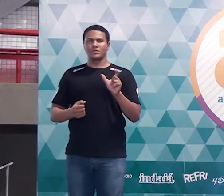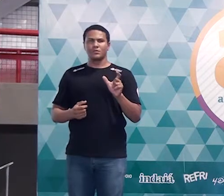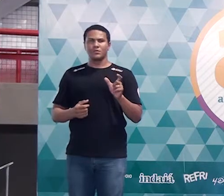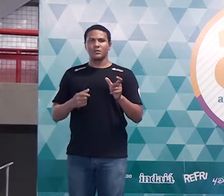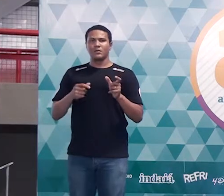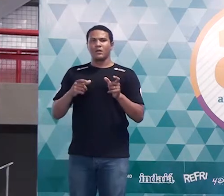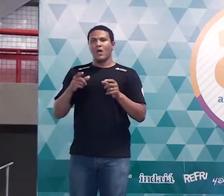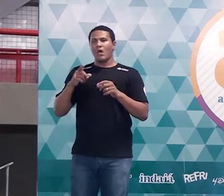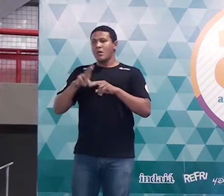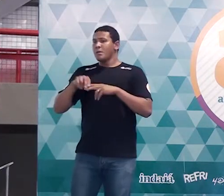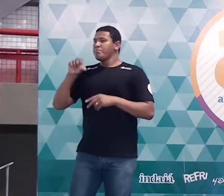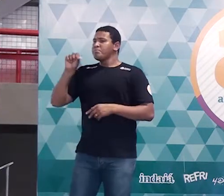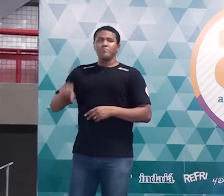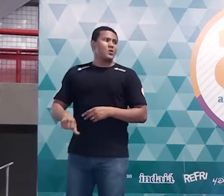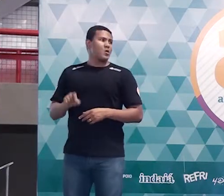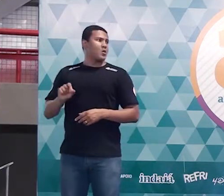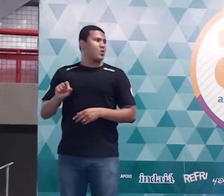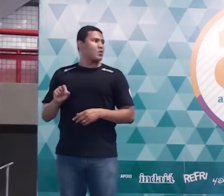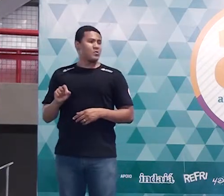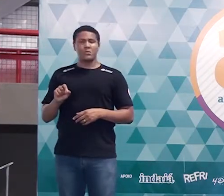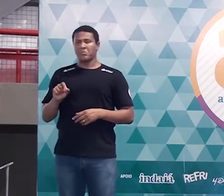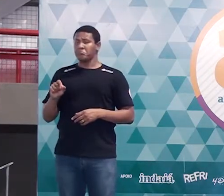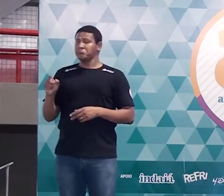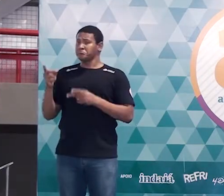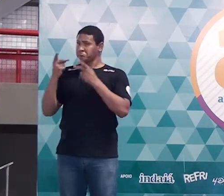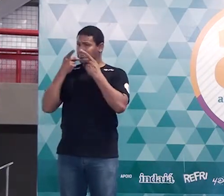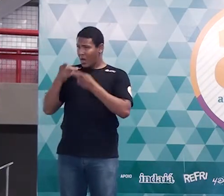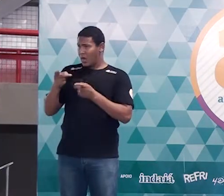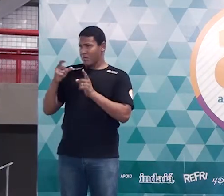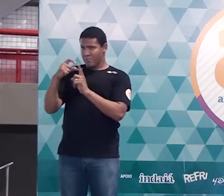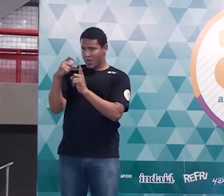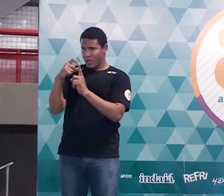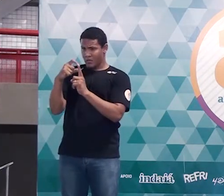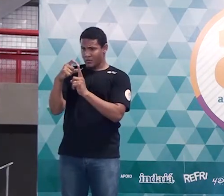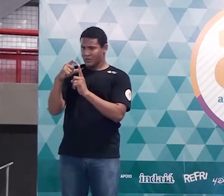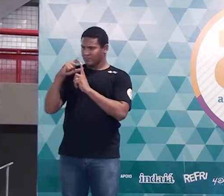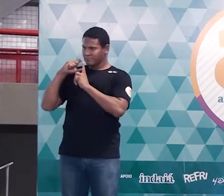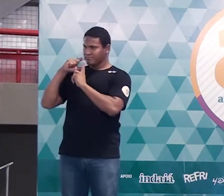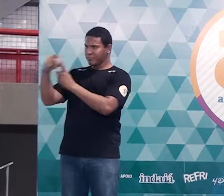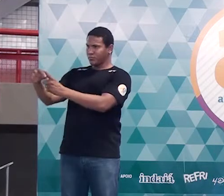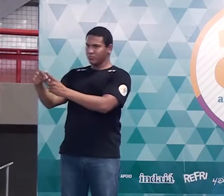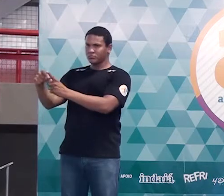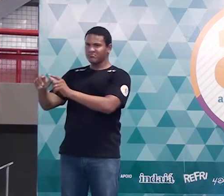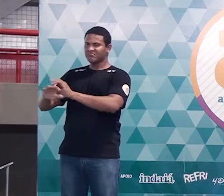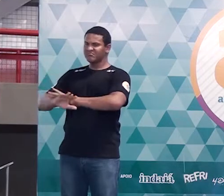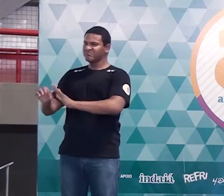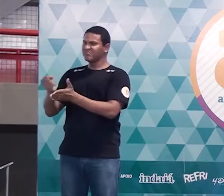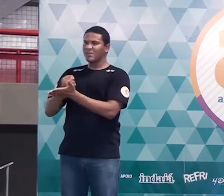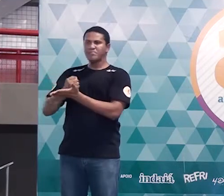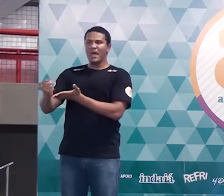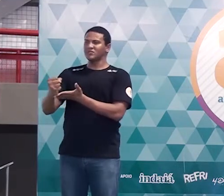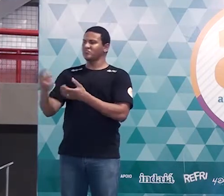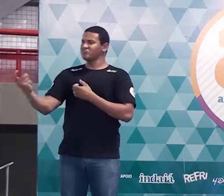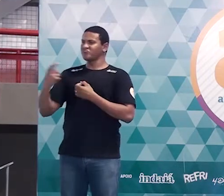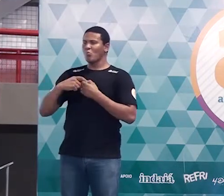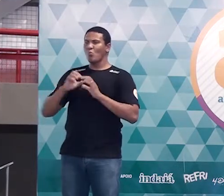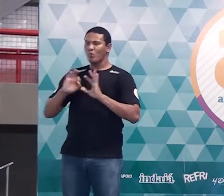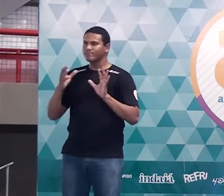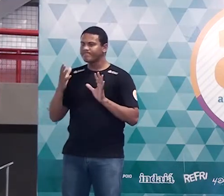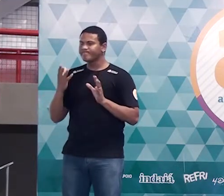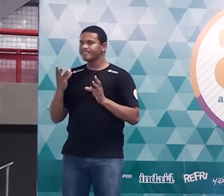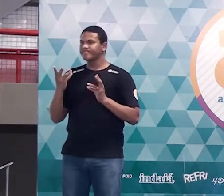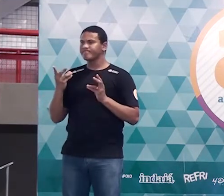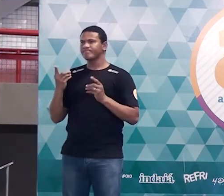que depois que você diz uma palavra, você não tem como engolir. Ela não volta. Depois